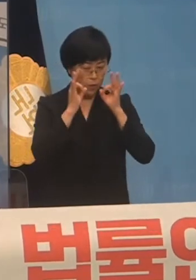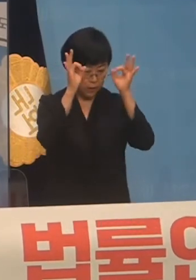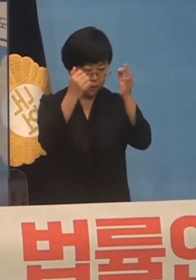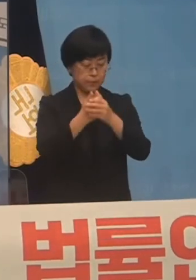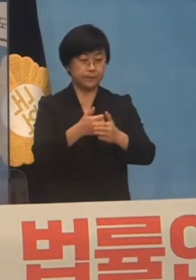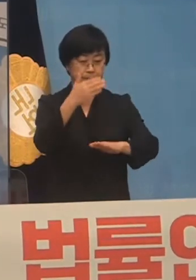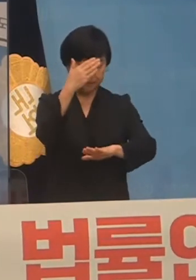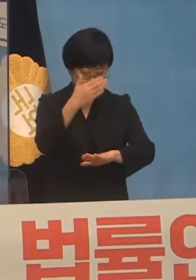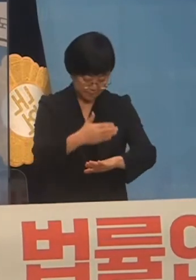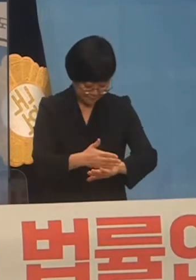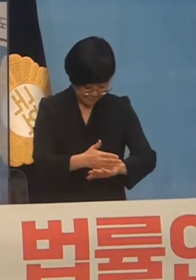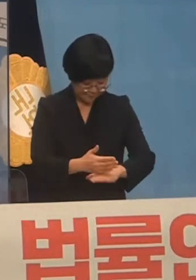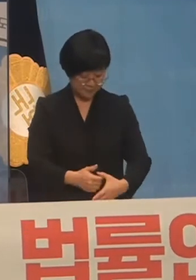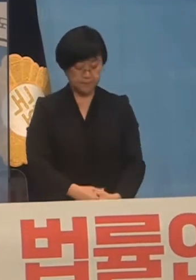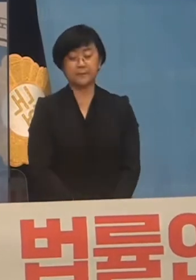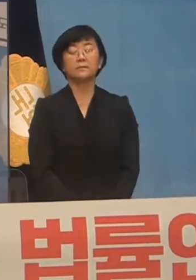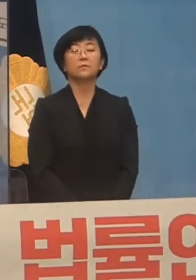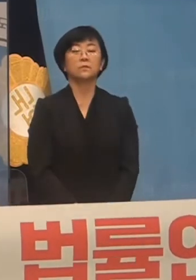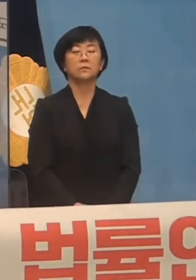하겠습니다. 네, 고맙습니다.